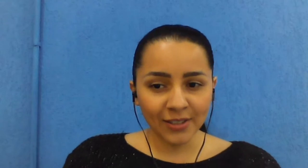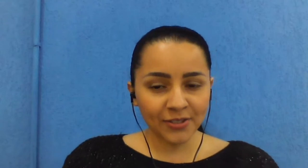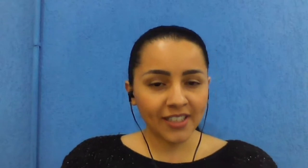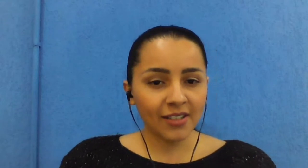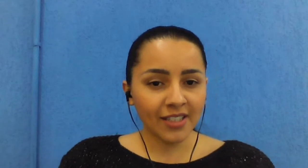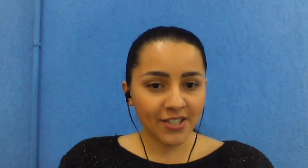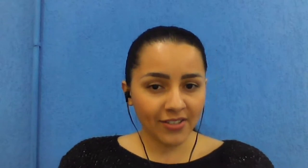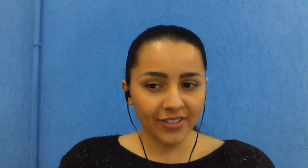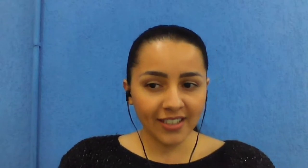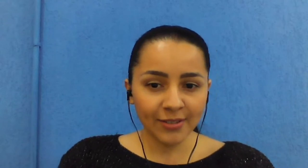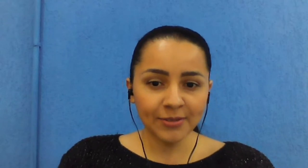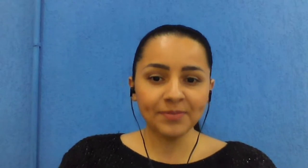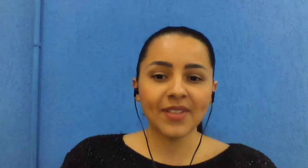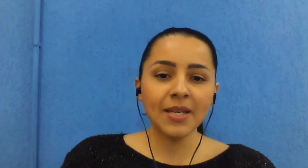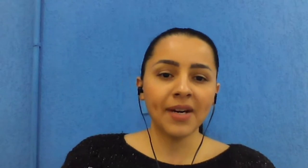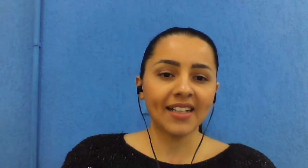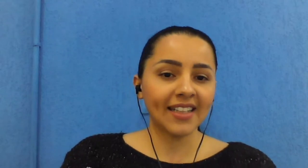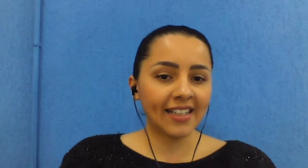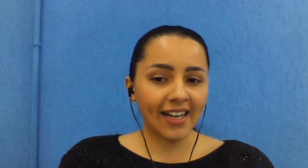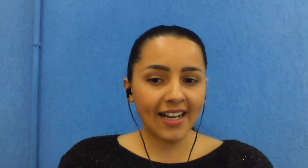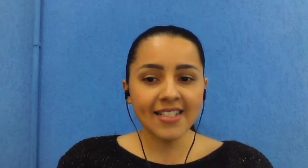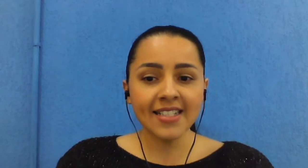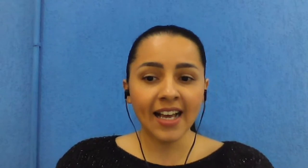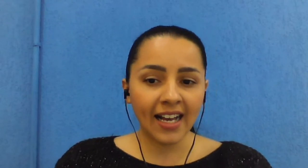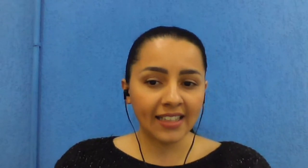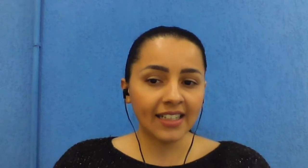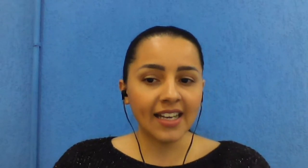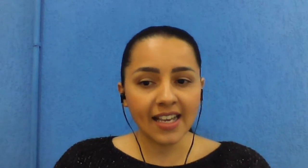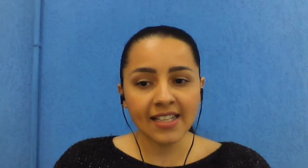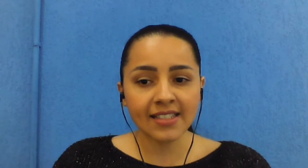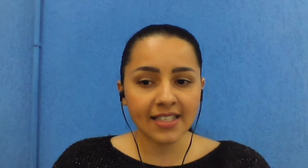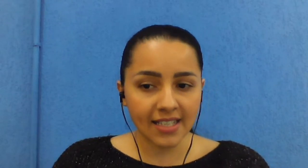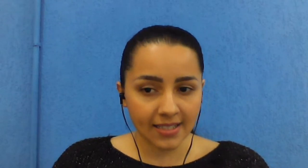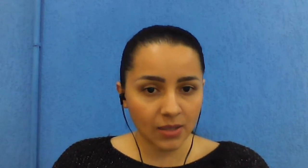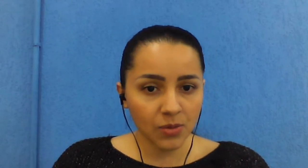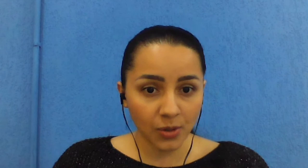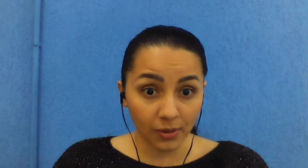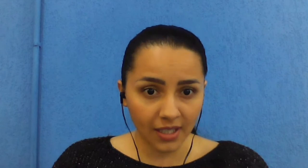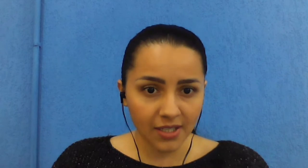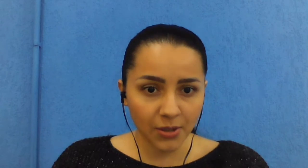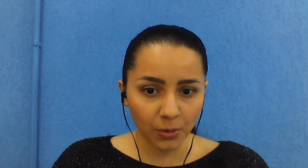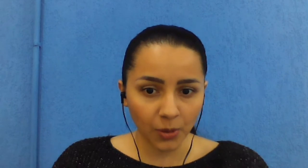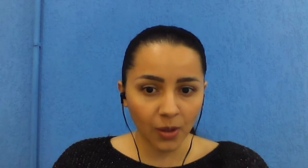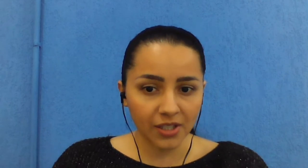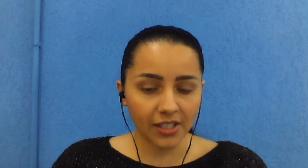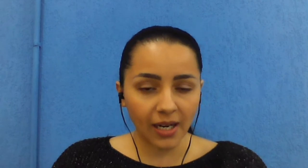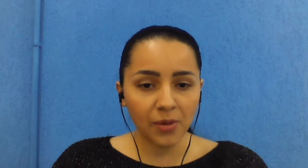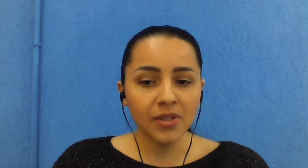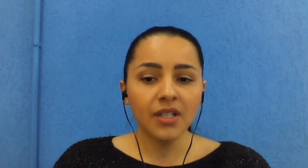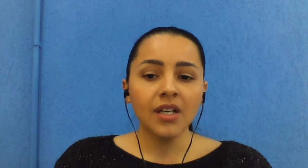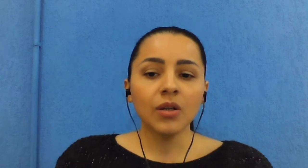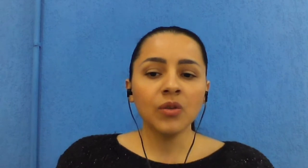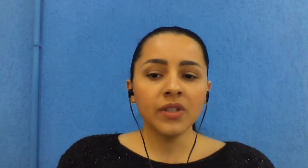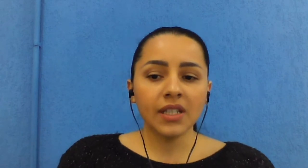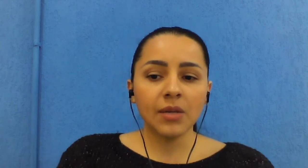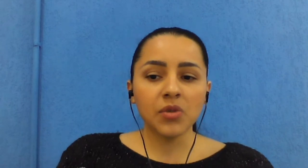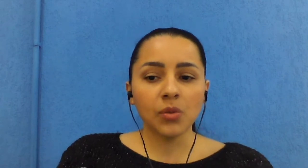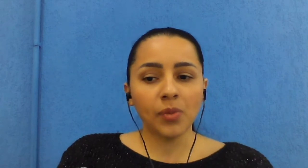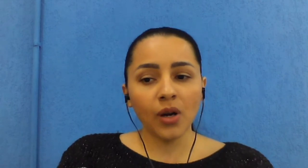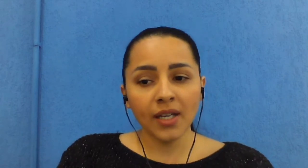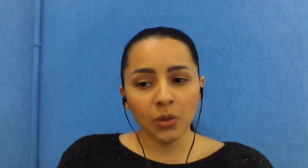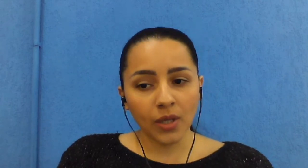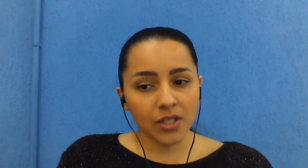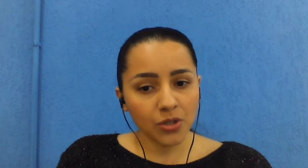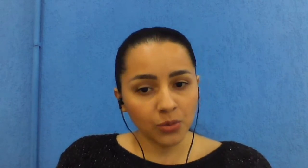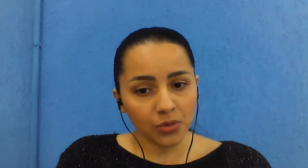Estamos chegando ao final deste evento e, para declarar encerrada esta sessão solene de outorga de grau,